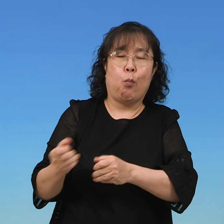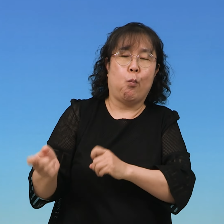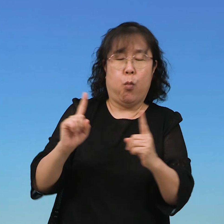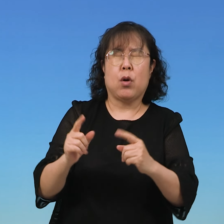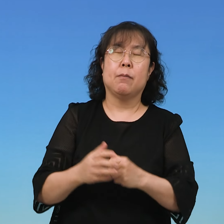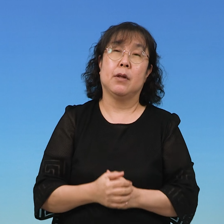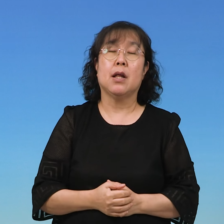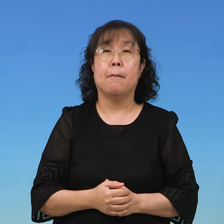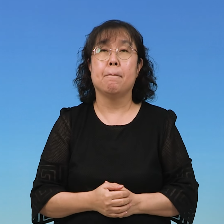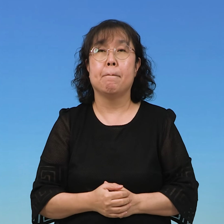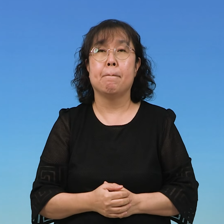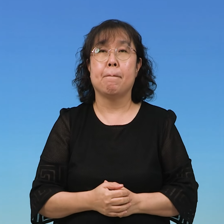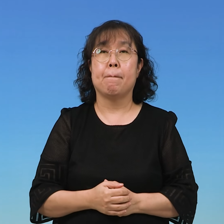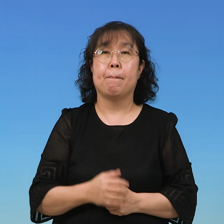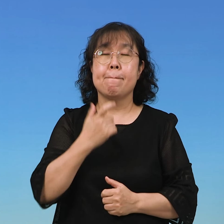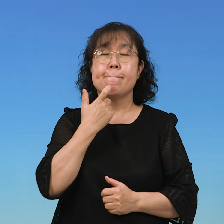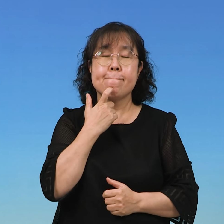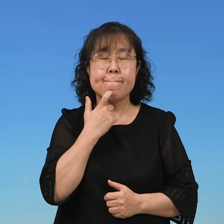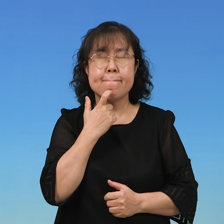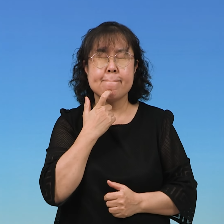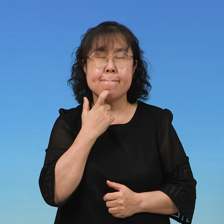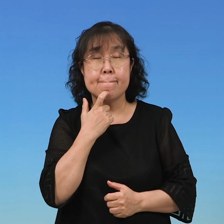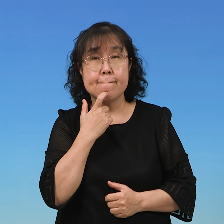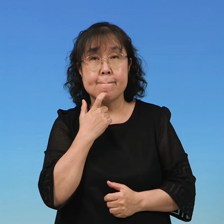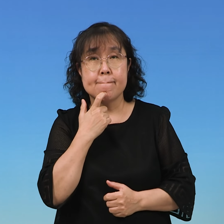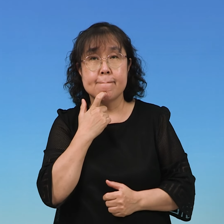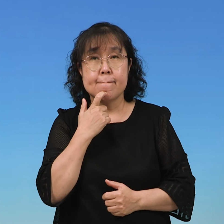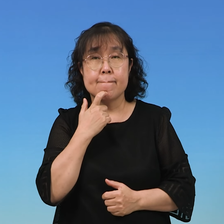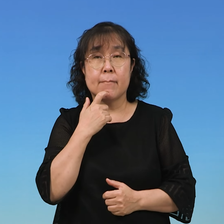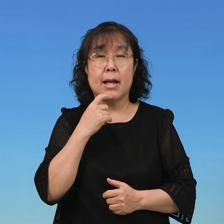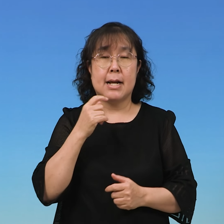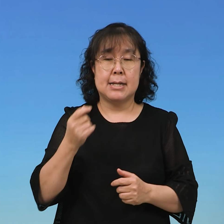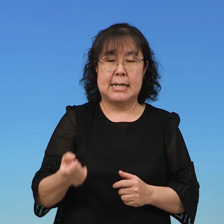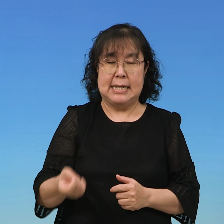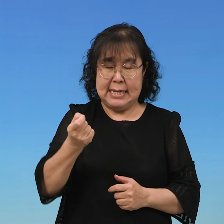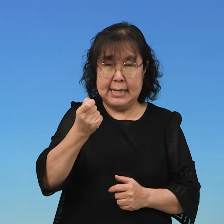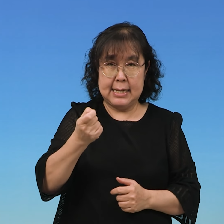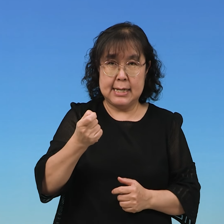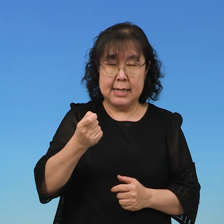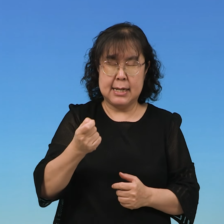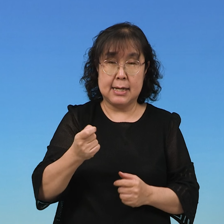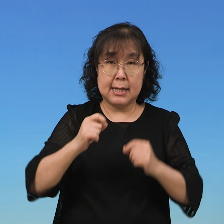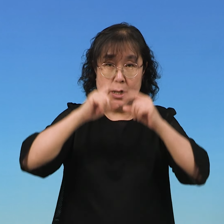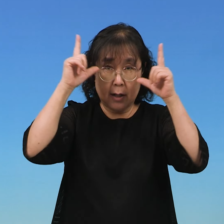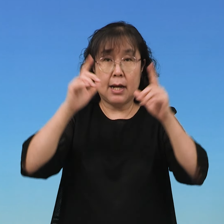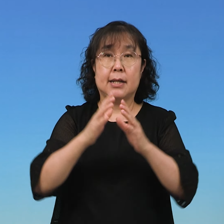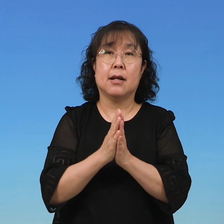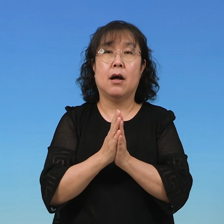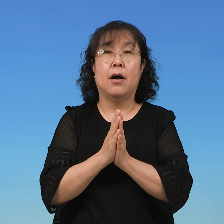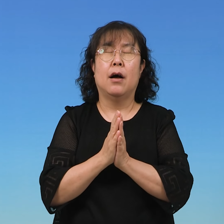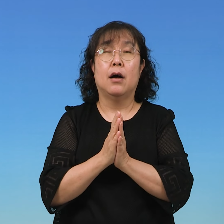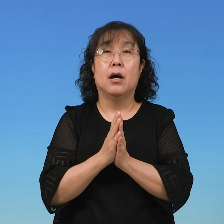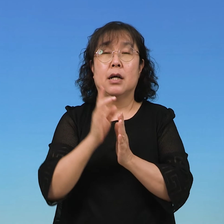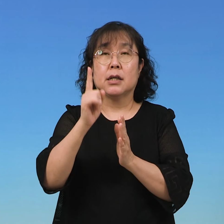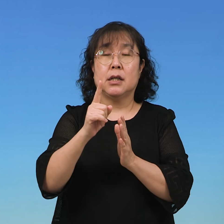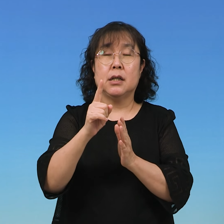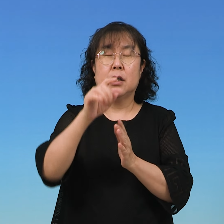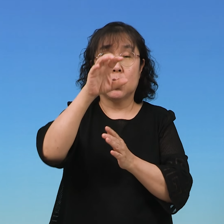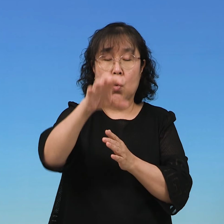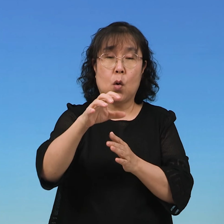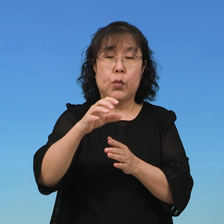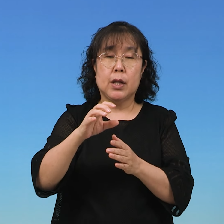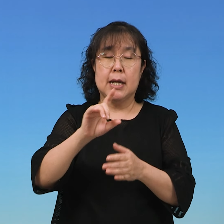18절 19절입니다. 야곱은 다음날 아침 일찍 일어나서 베개 삼아 벤 그 돌을 가져다가 기둥으로 세우고 그 위에 기름을